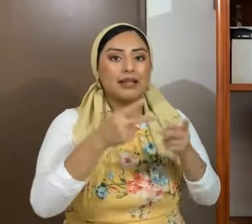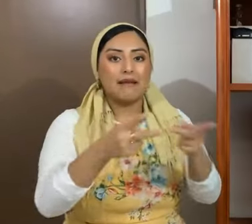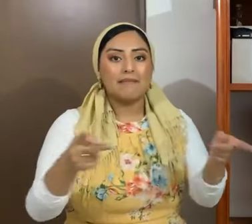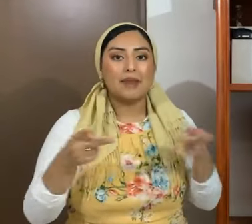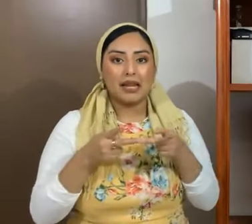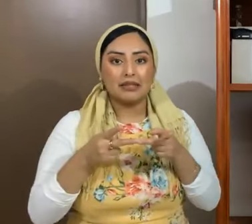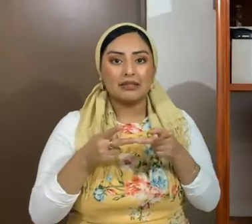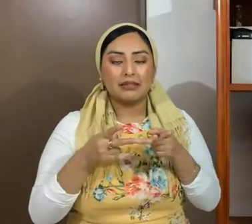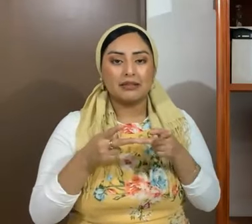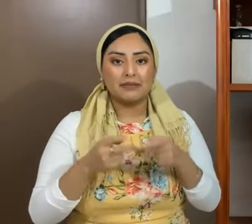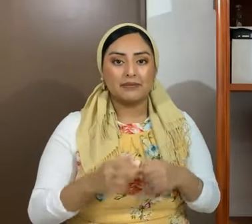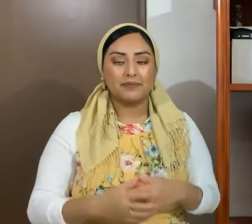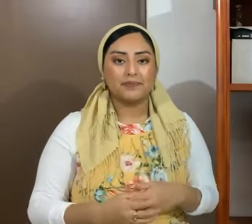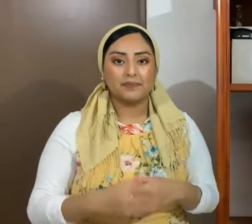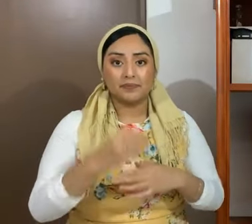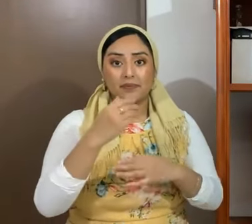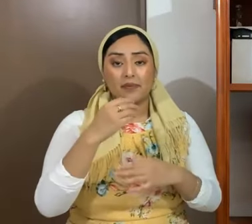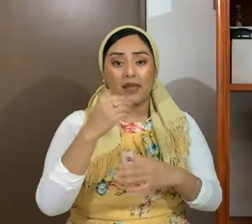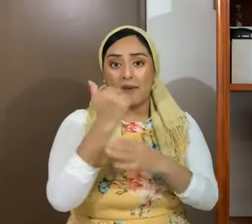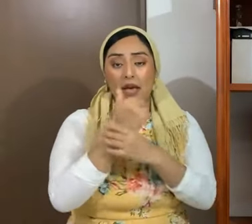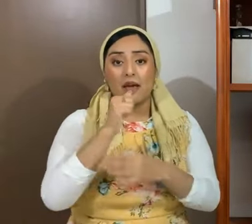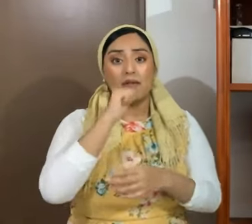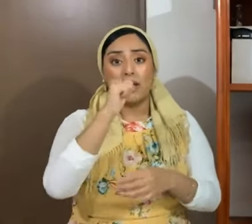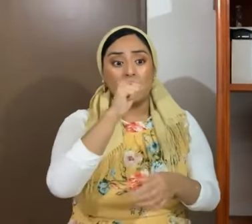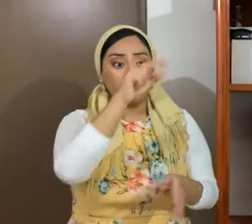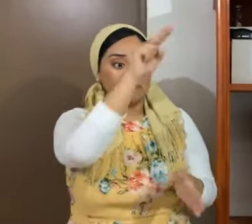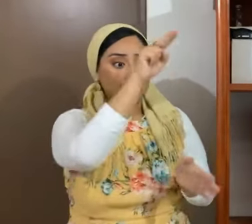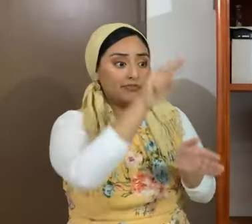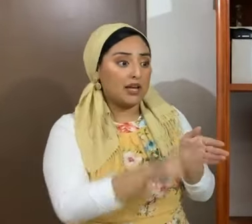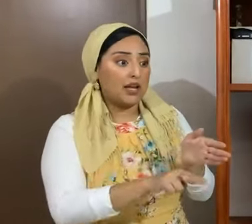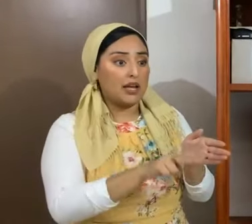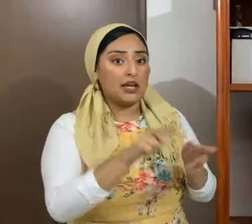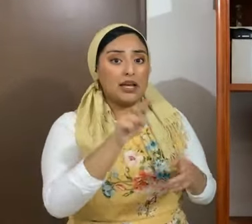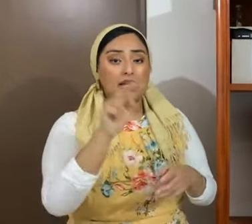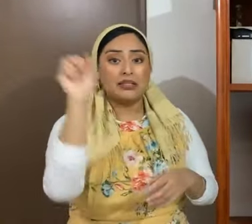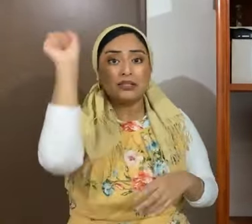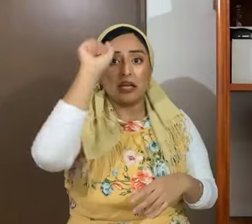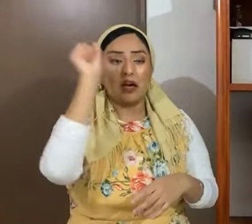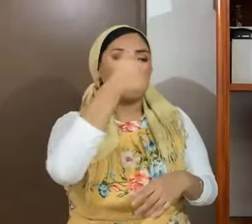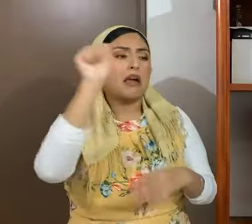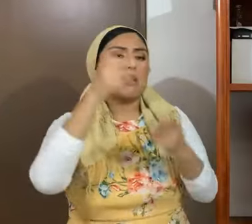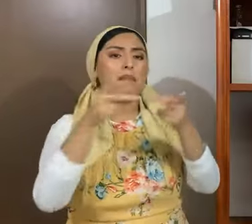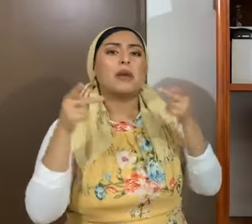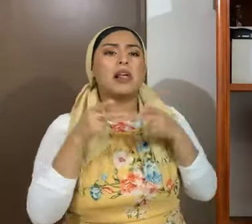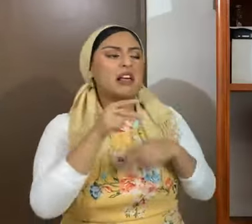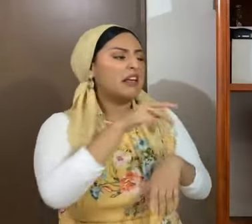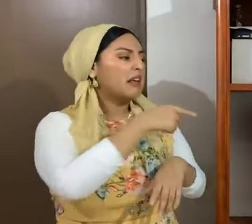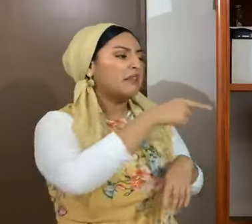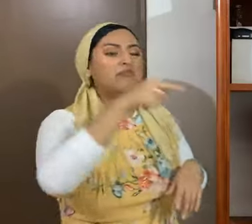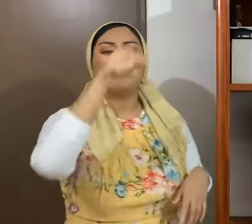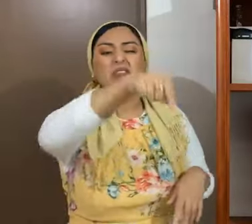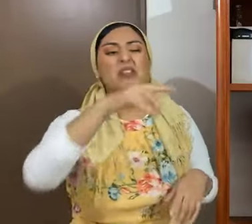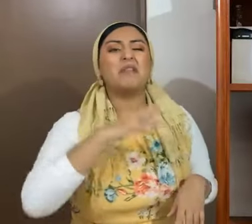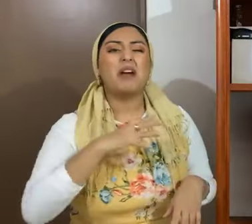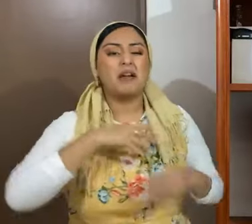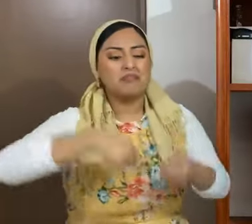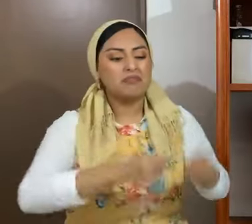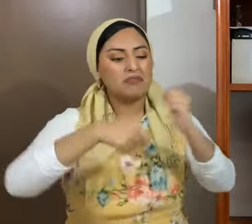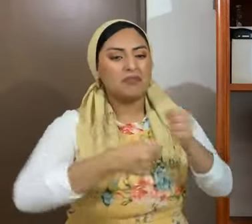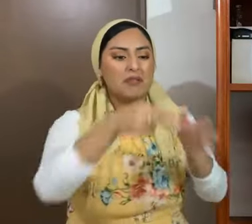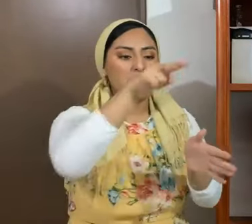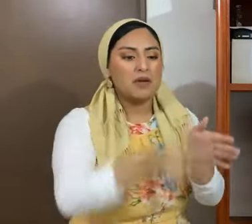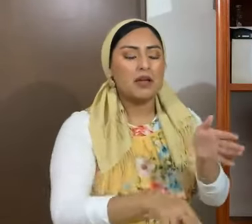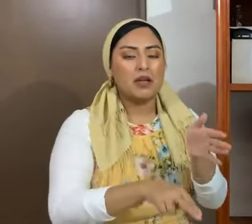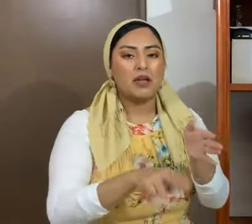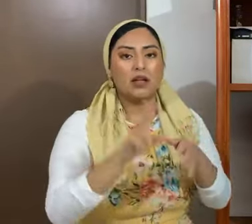adecuado. Él no iba a enterrar a Sara en cualquier lugar, en cualquier espacio donde su